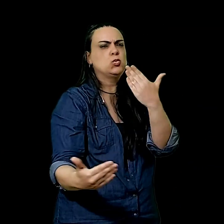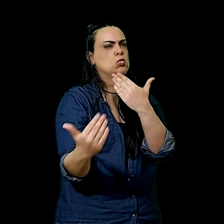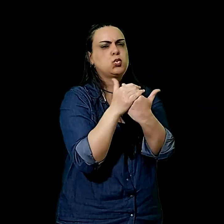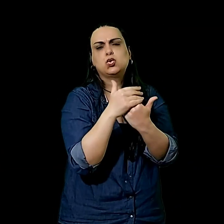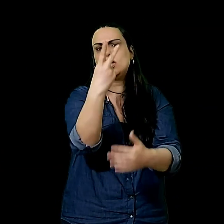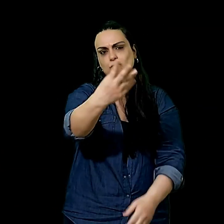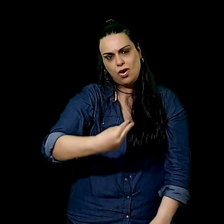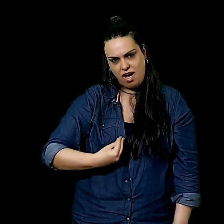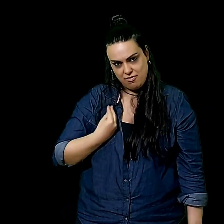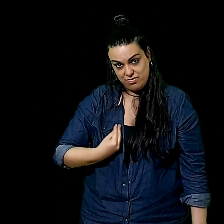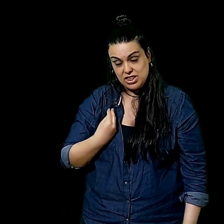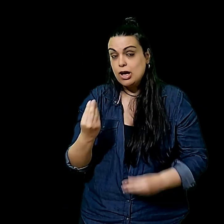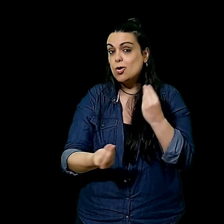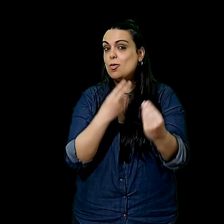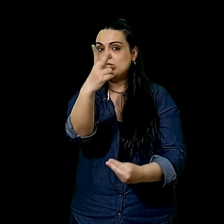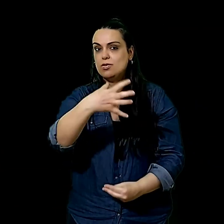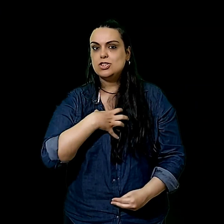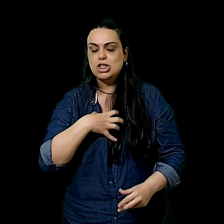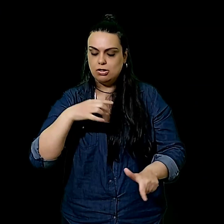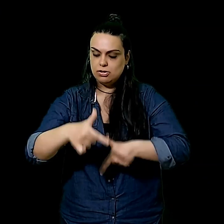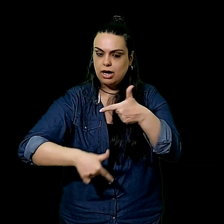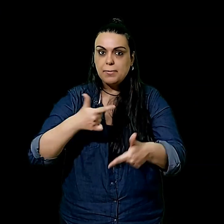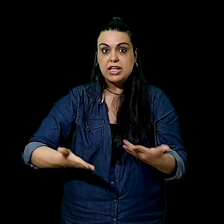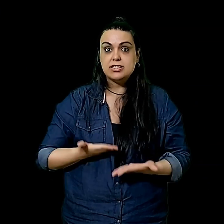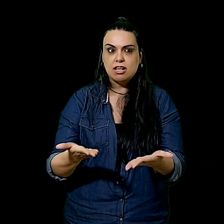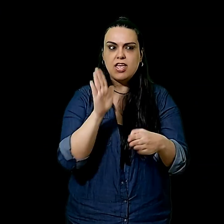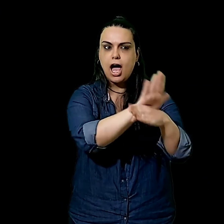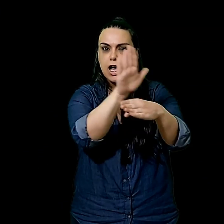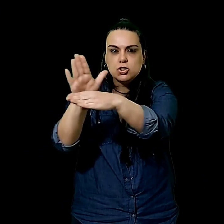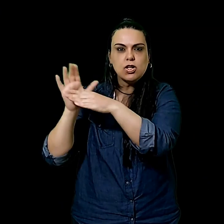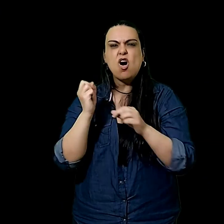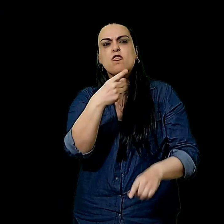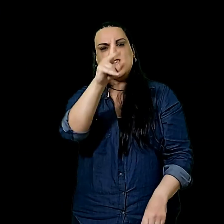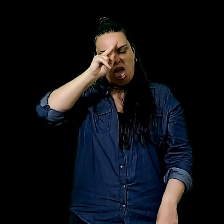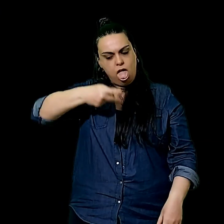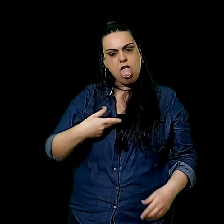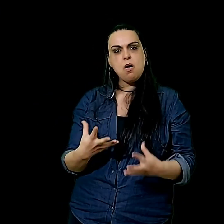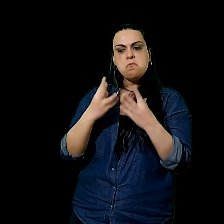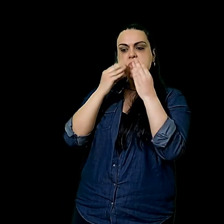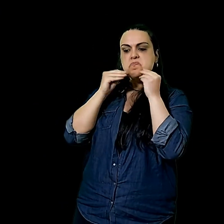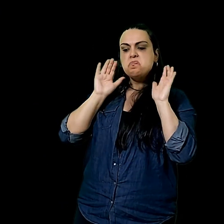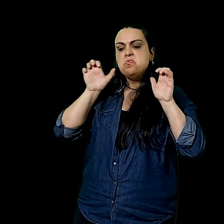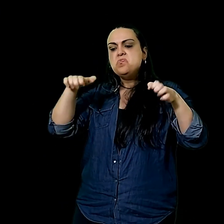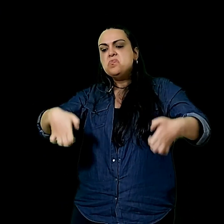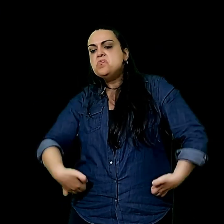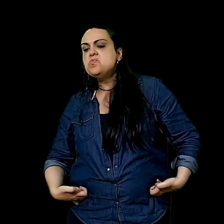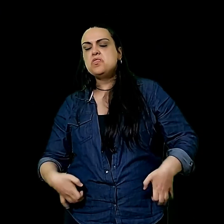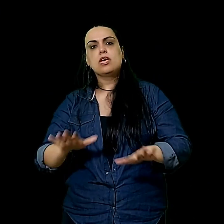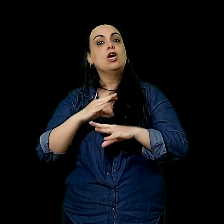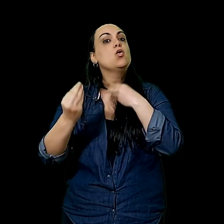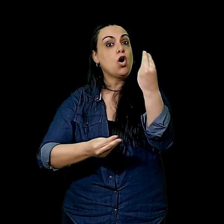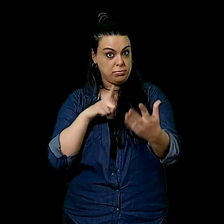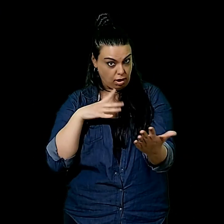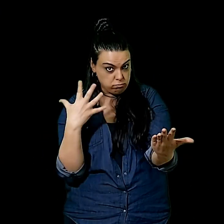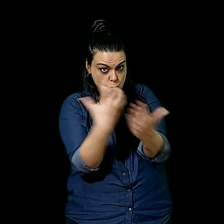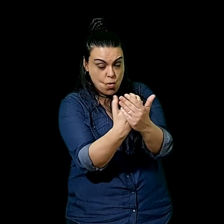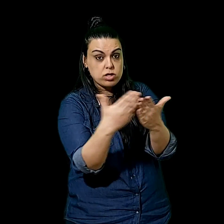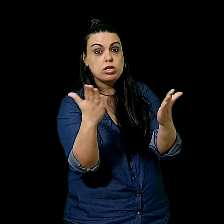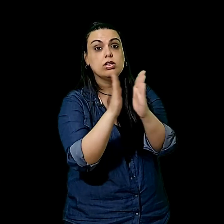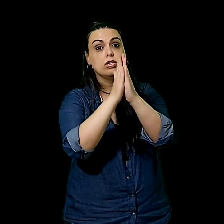o seu ministério servir outras pessoas, ok? Para fechar, anota aí